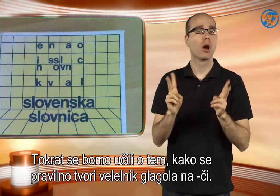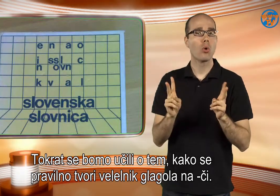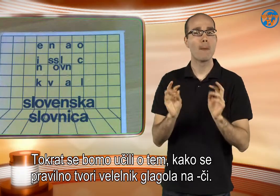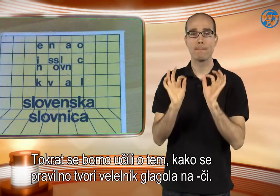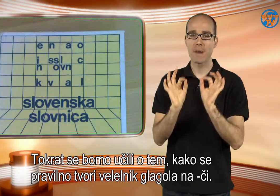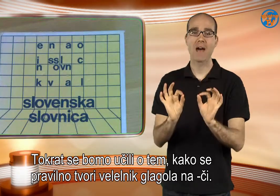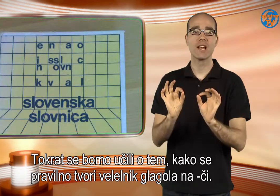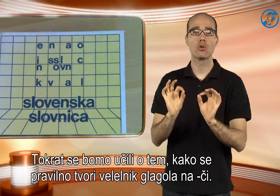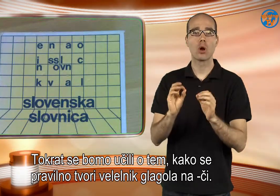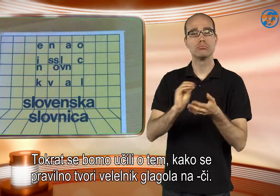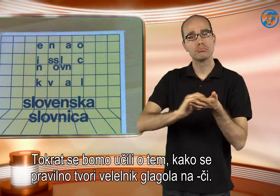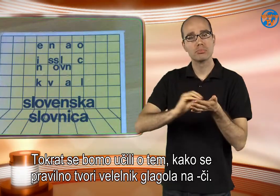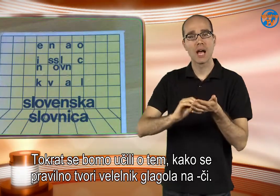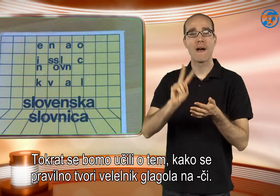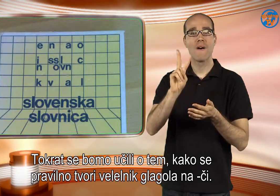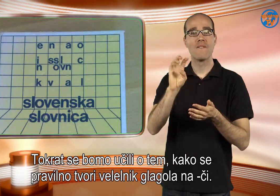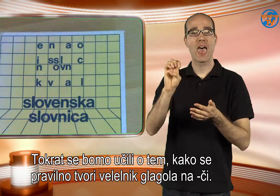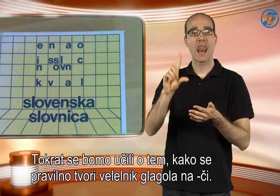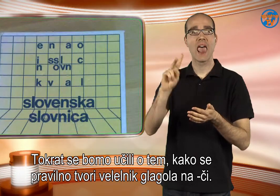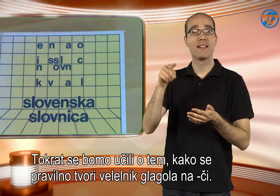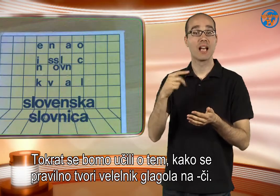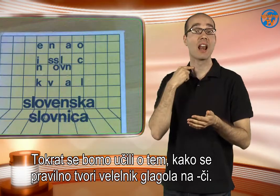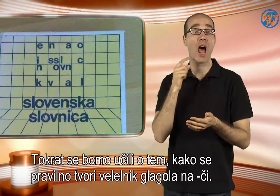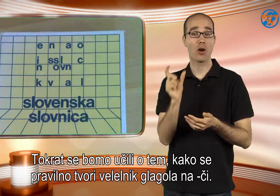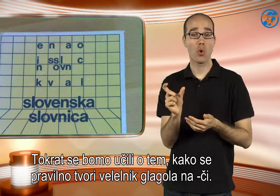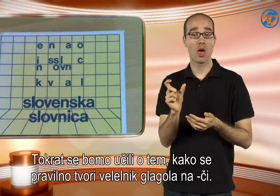se pravilno tvori velevnik glagola nači.